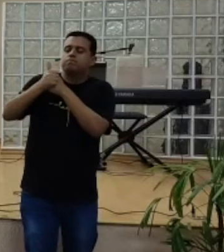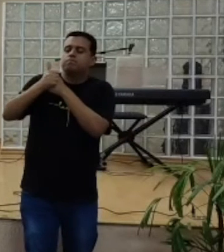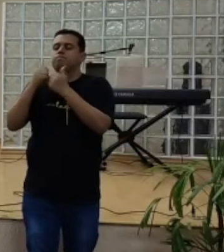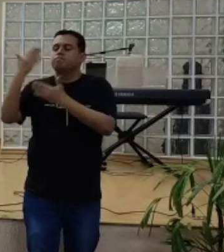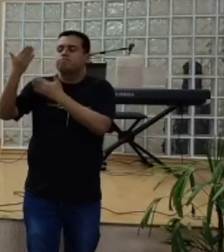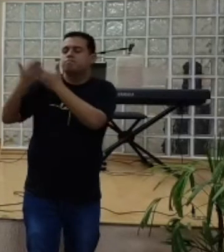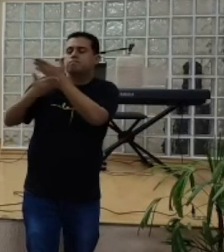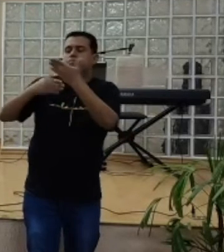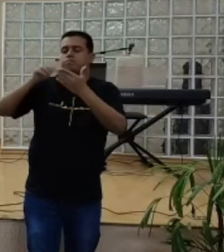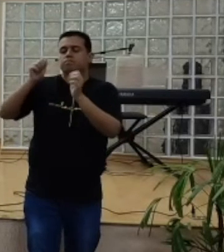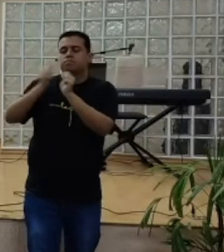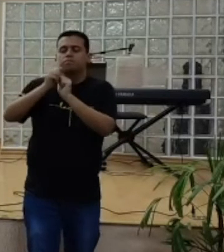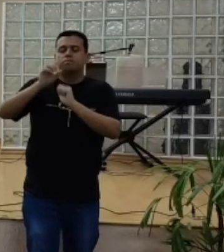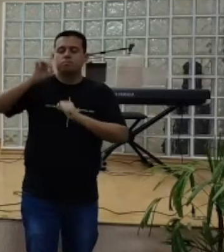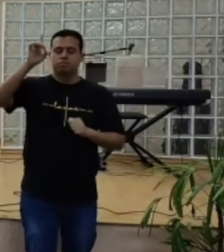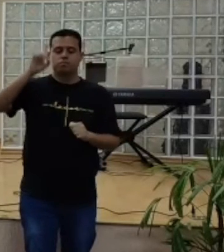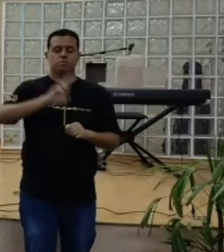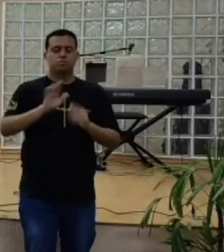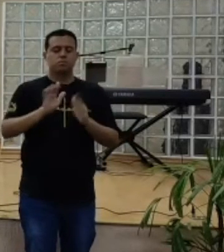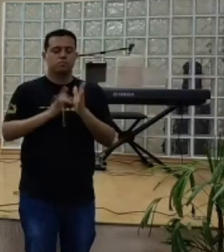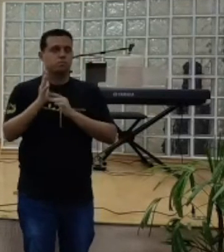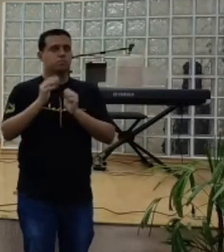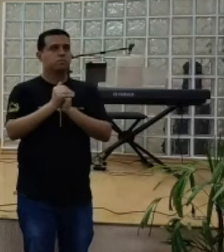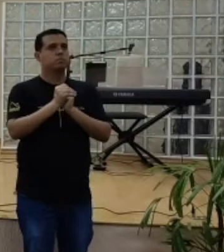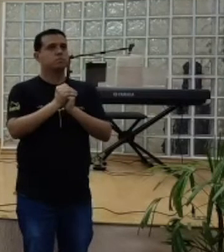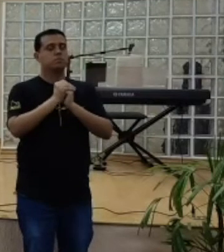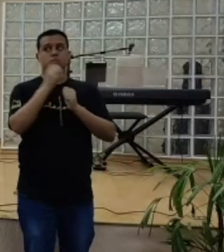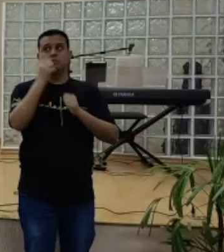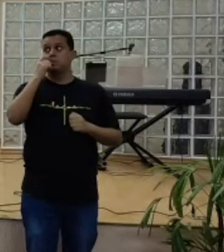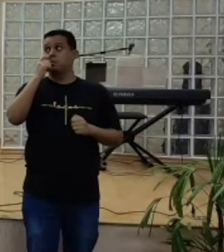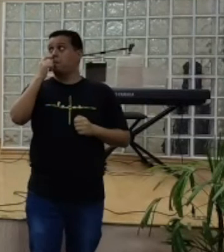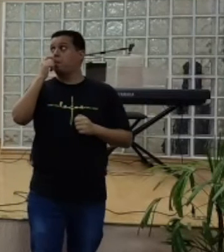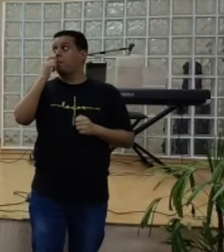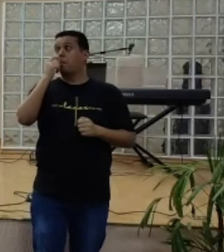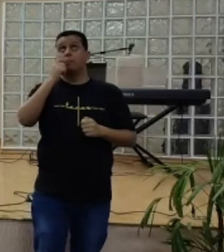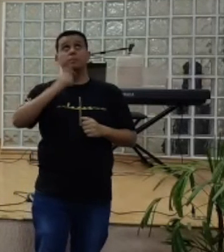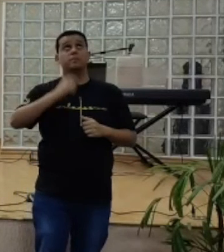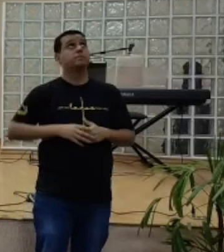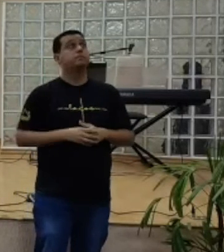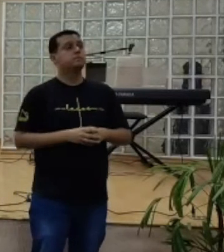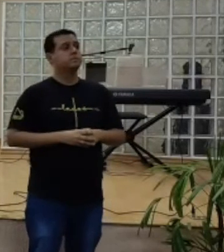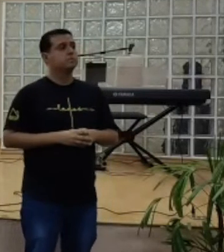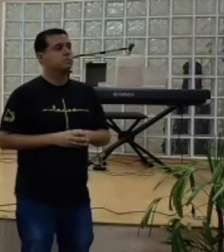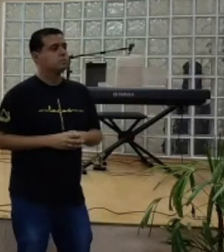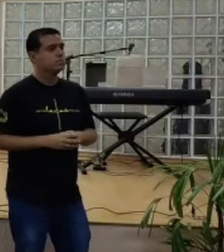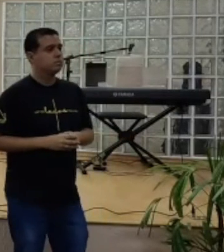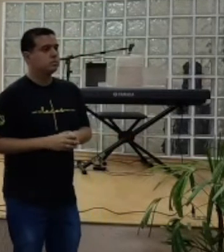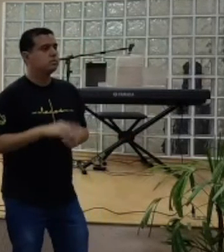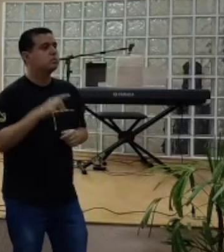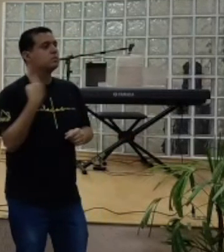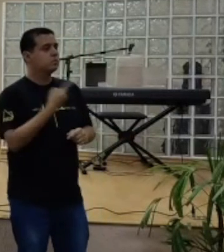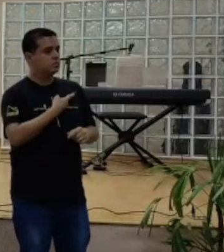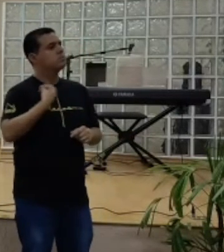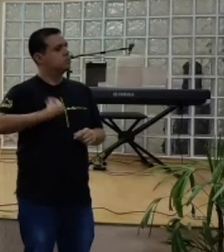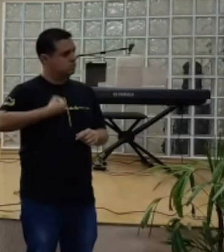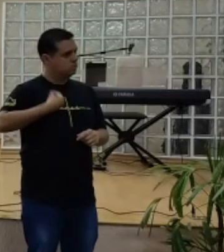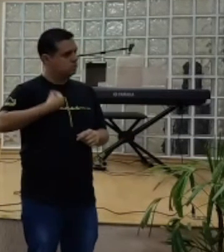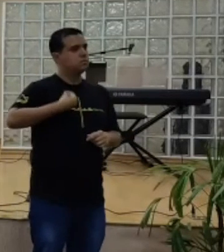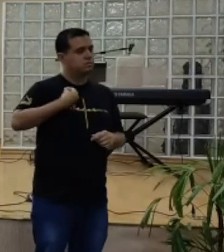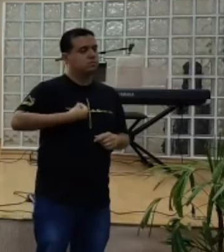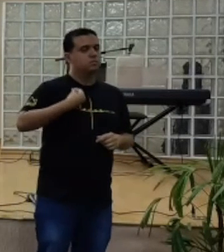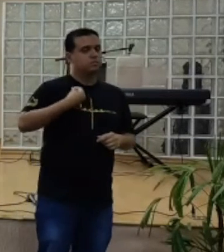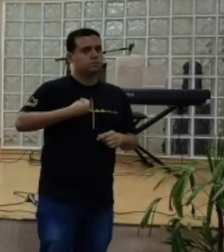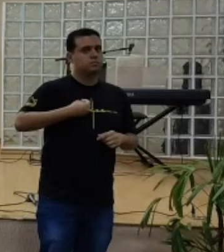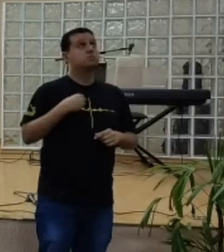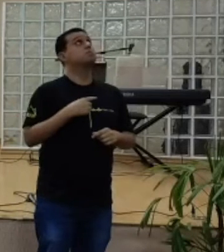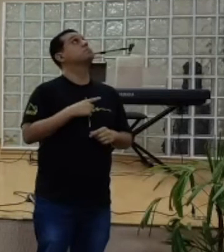de Jesus. Nós vivemos uma história baseada em recompensas. Eu acho